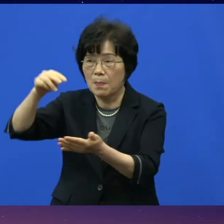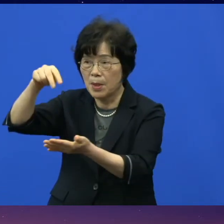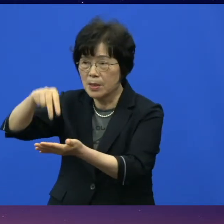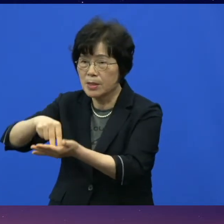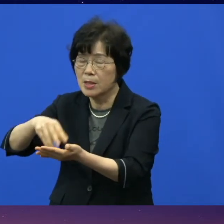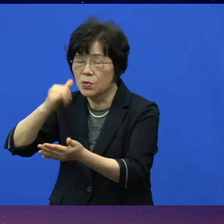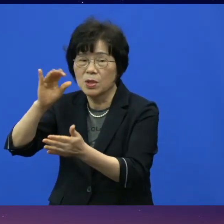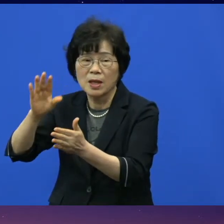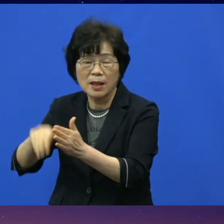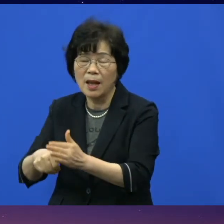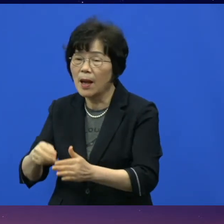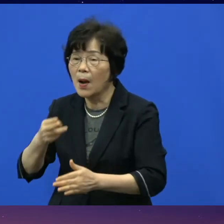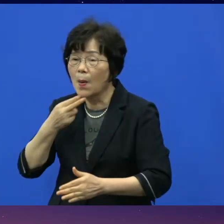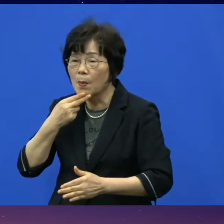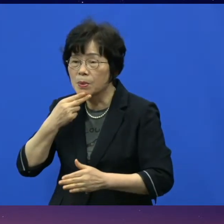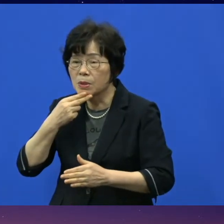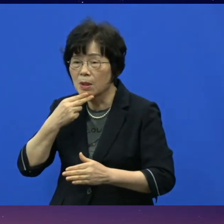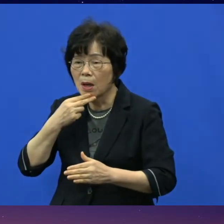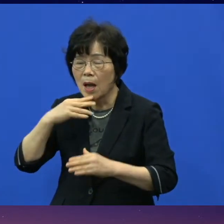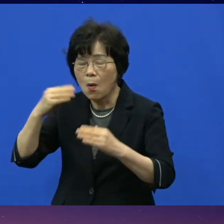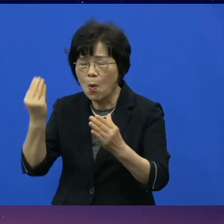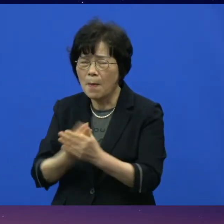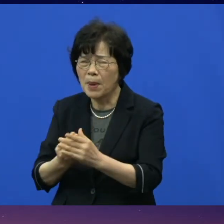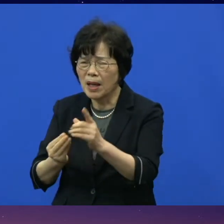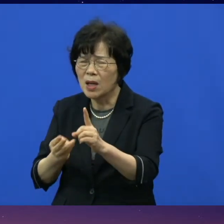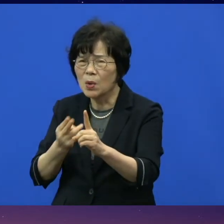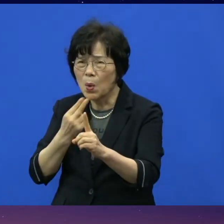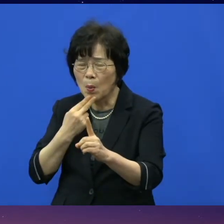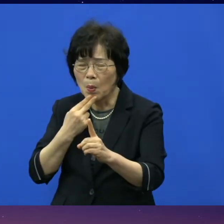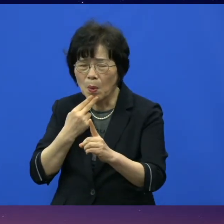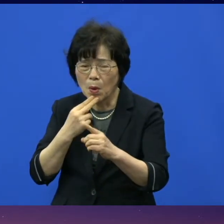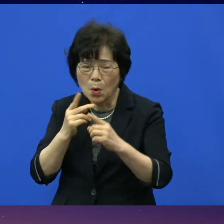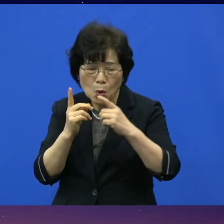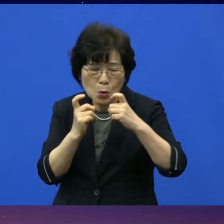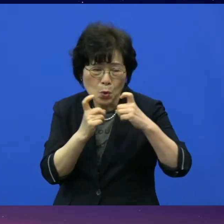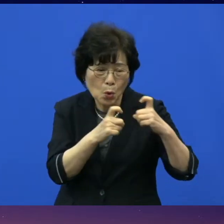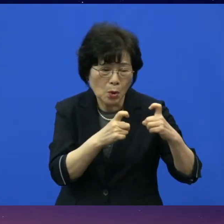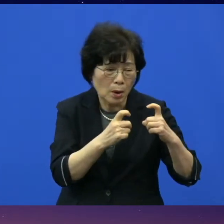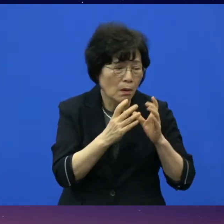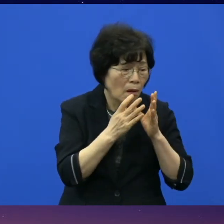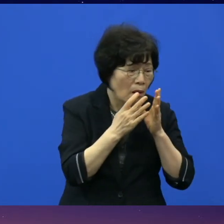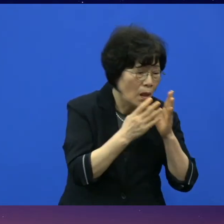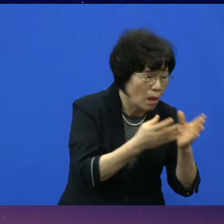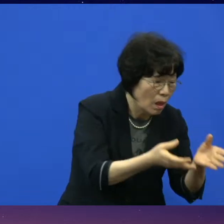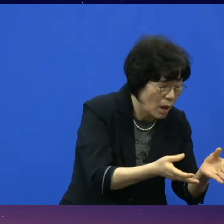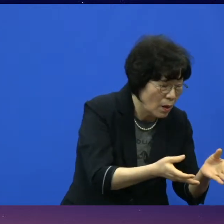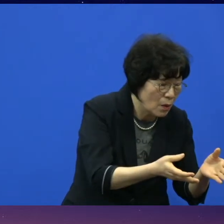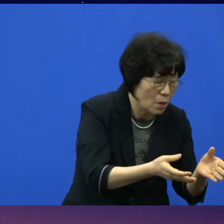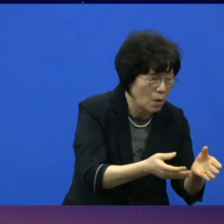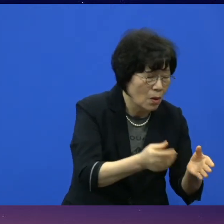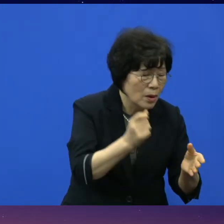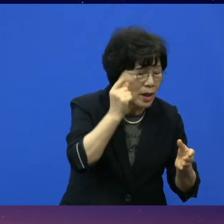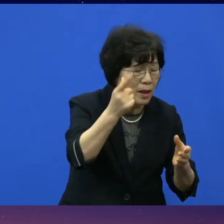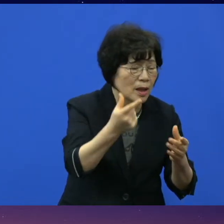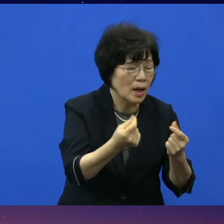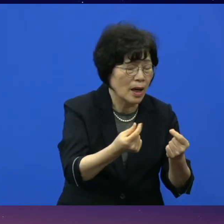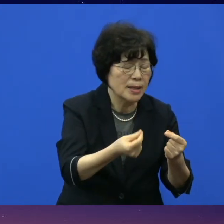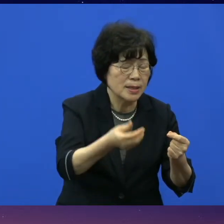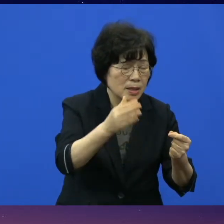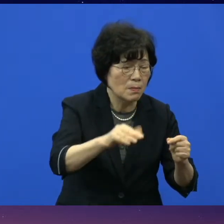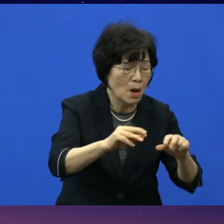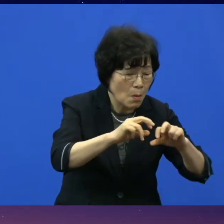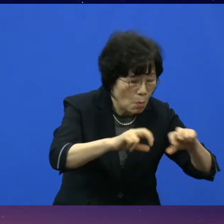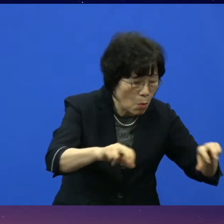때가 없습니다. 우리는 완벽하지 않아요. 한순간 유혹에 넘어가고요. 겉으로 대단해 보이지만